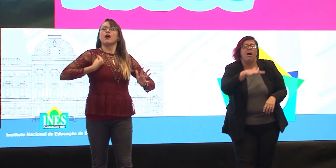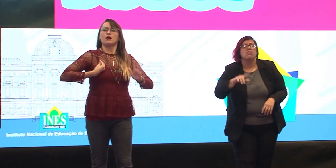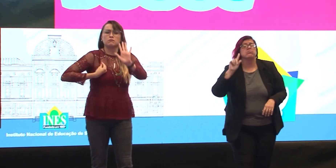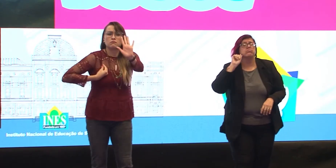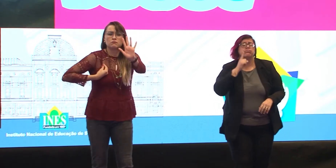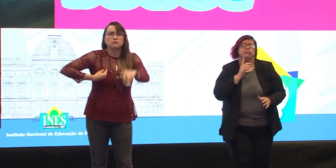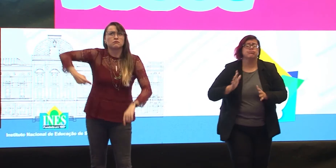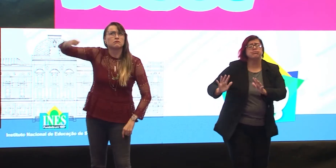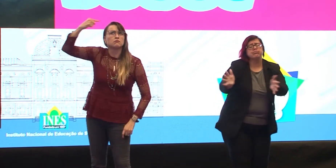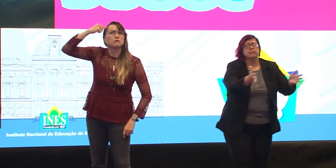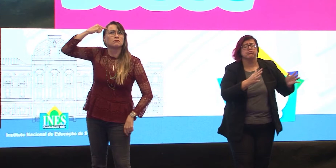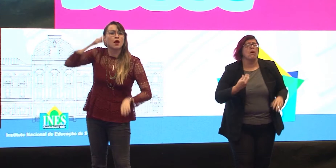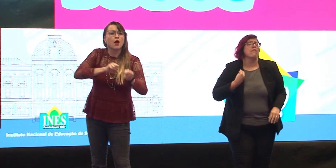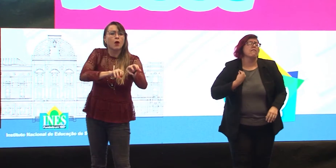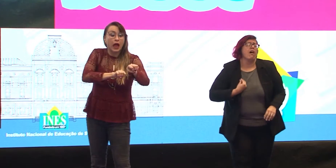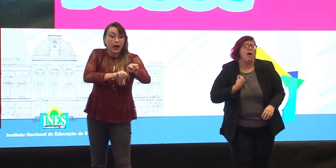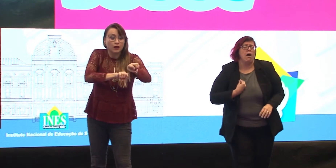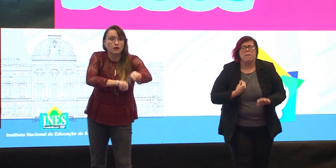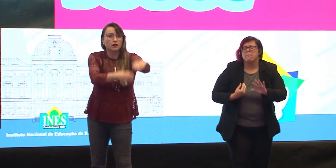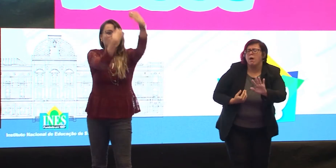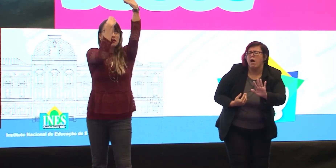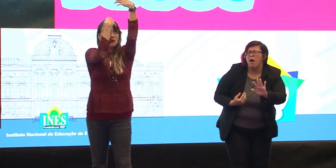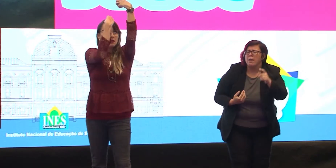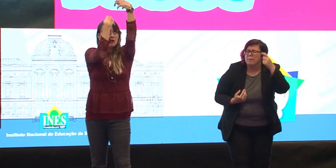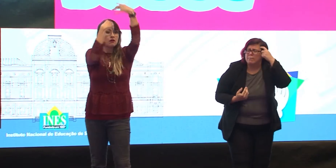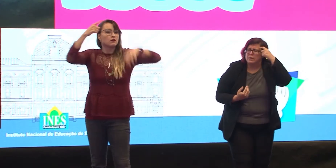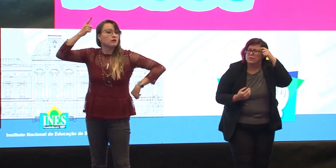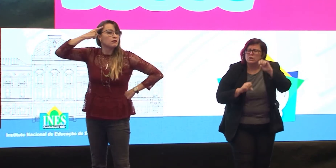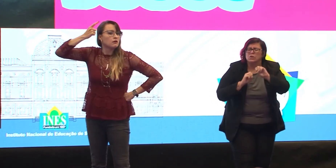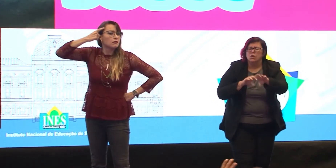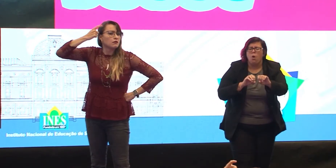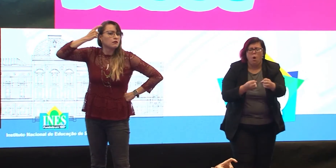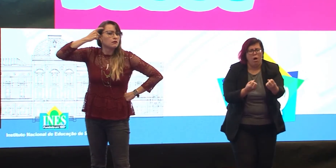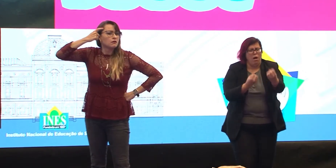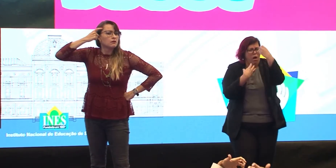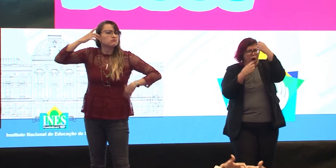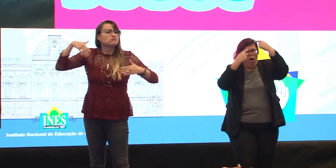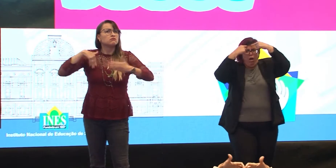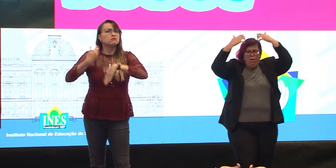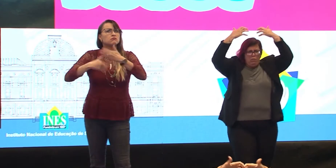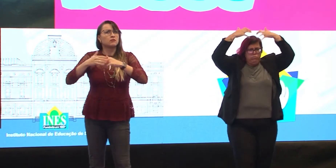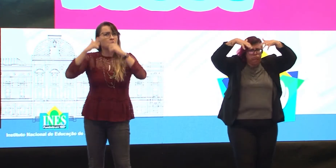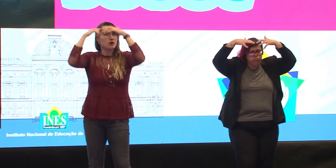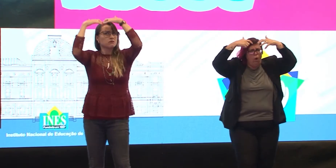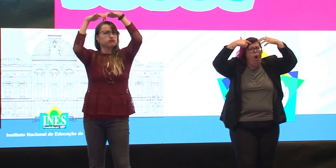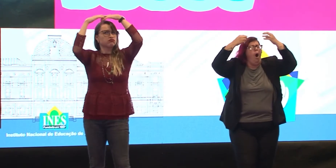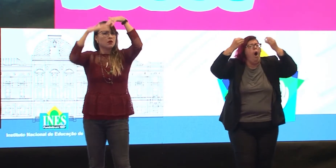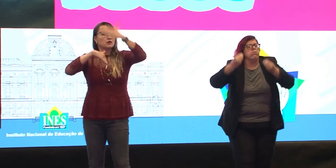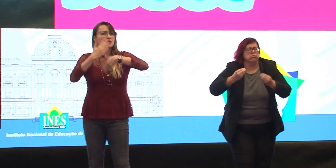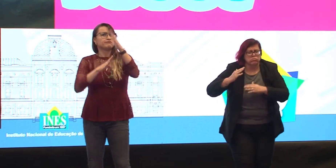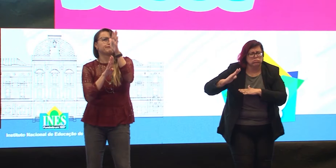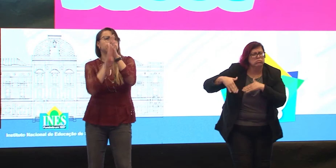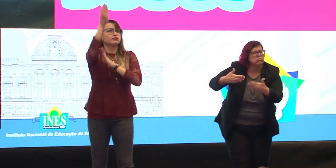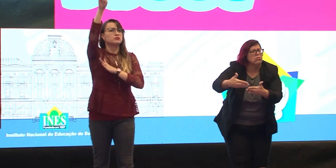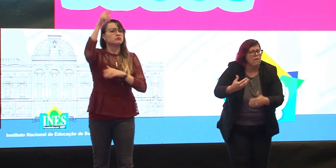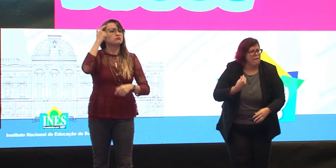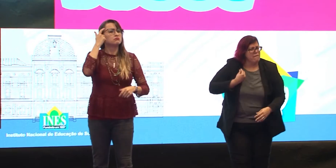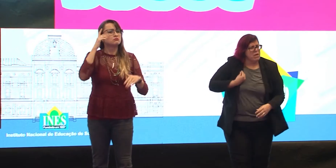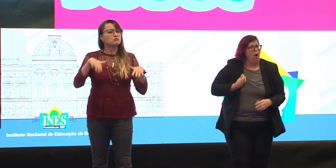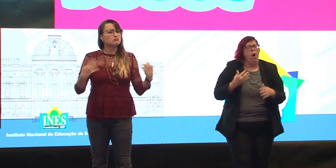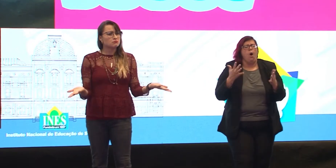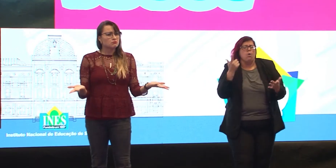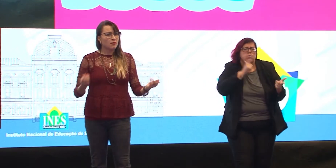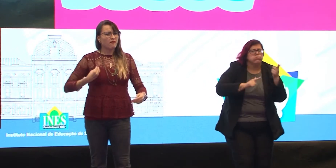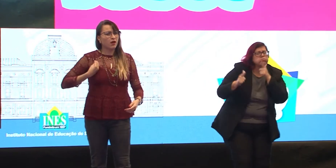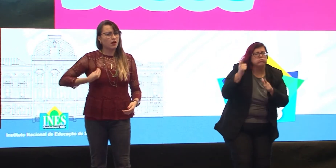também sobre educar para refletir a nós mesmos. Como que a educação